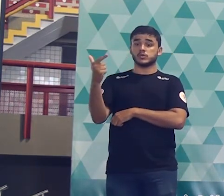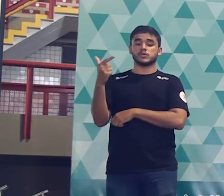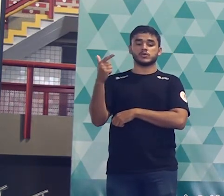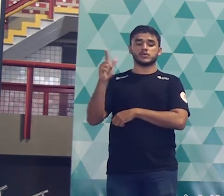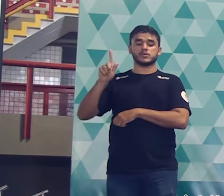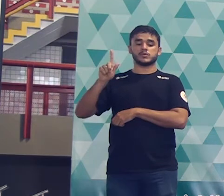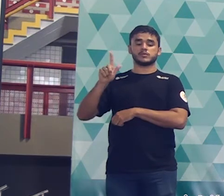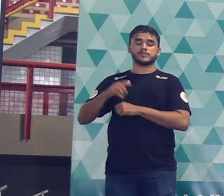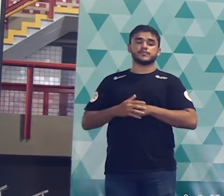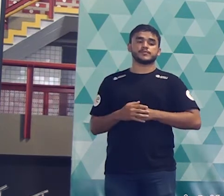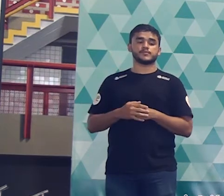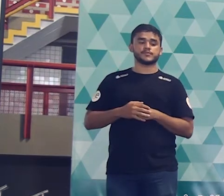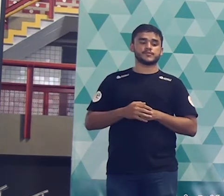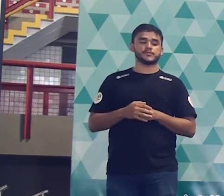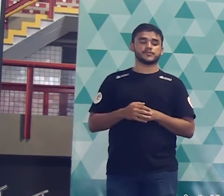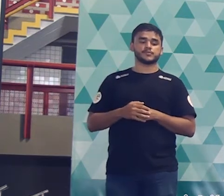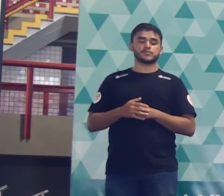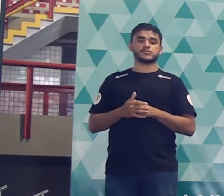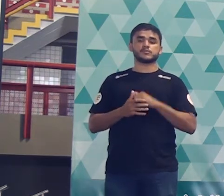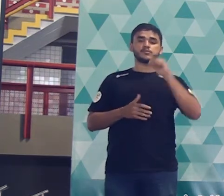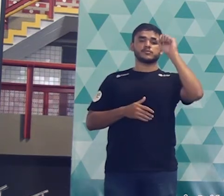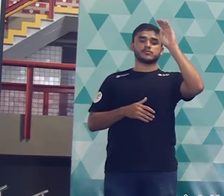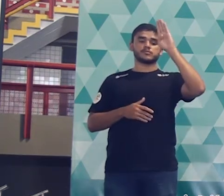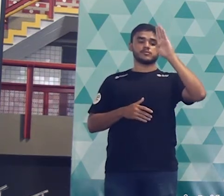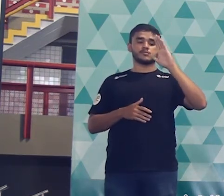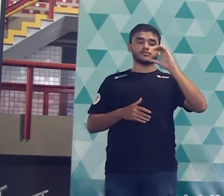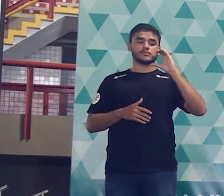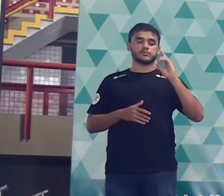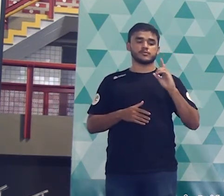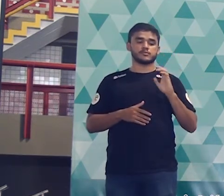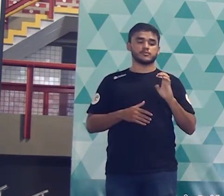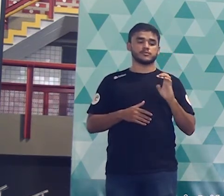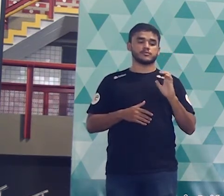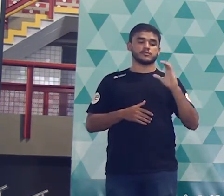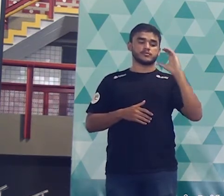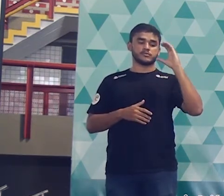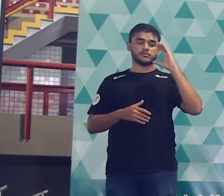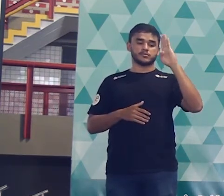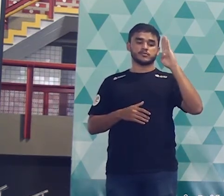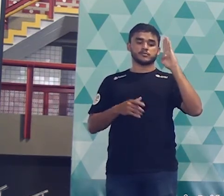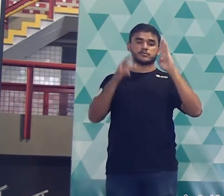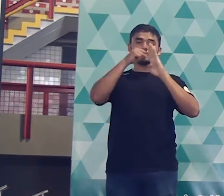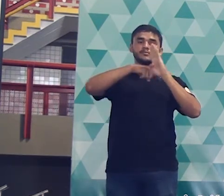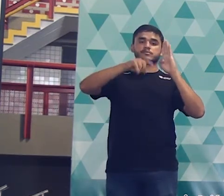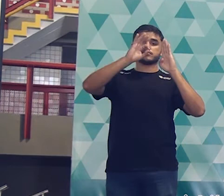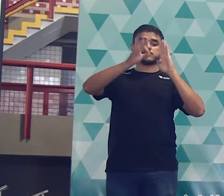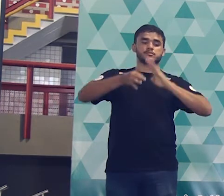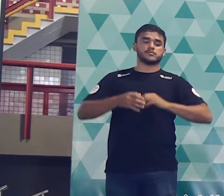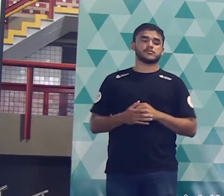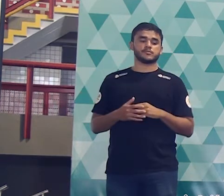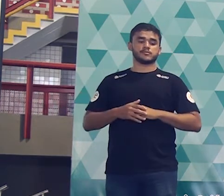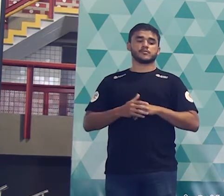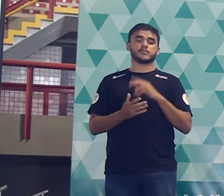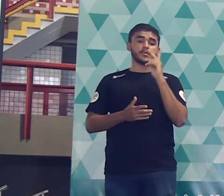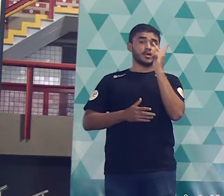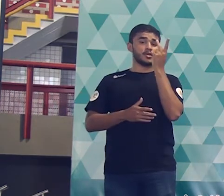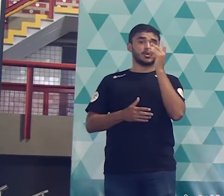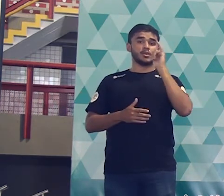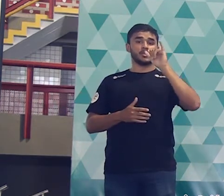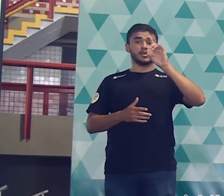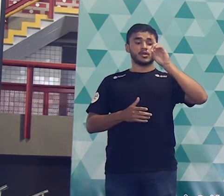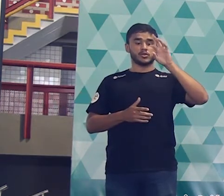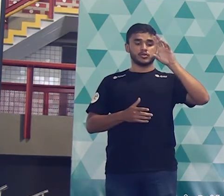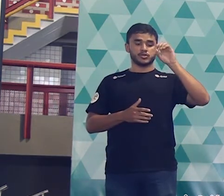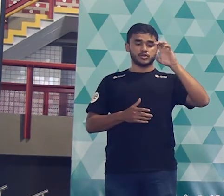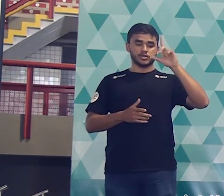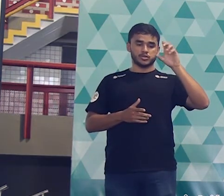352. Juntando essas informações, qual item que a gente vai marcar? Item B. O hidrogênio, que teve apenas 40